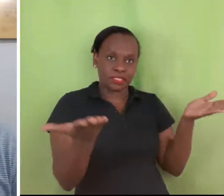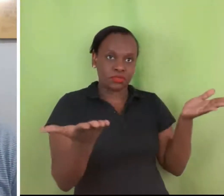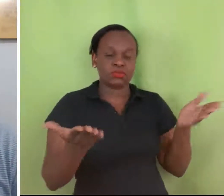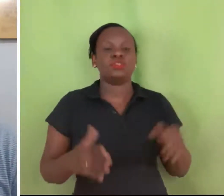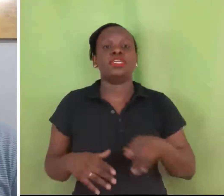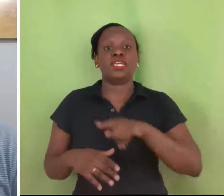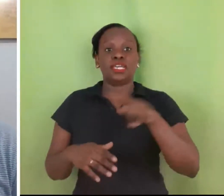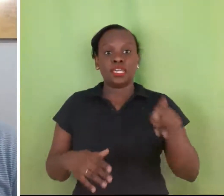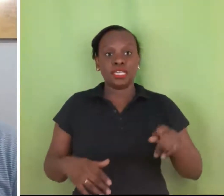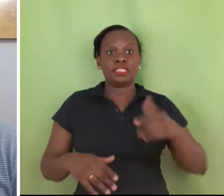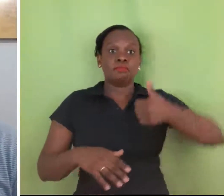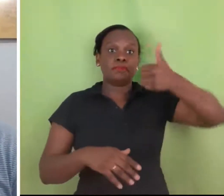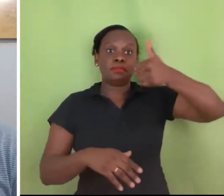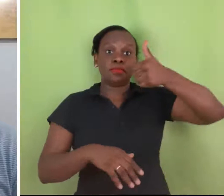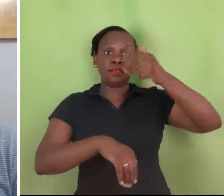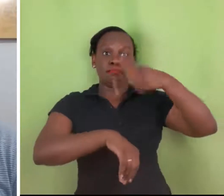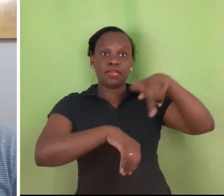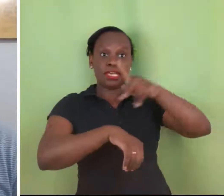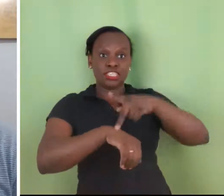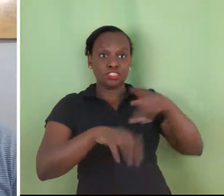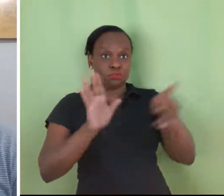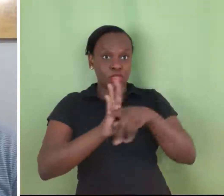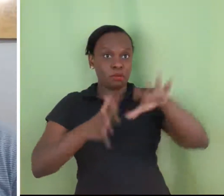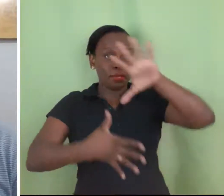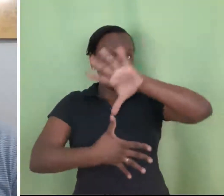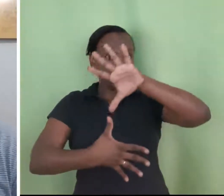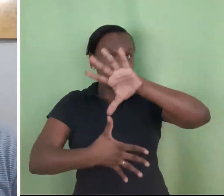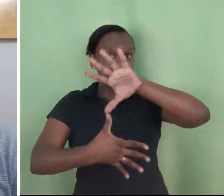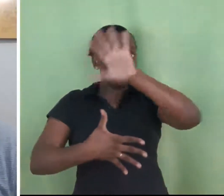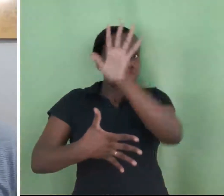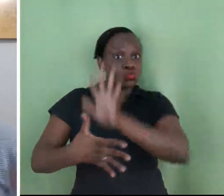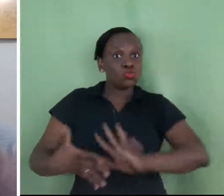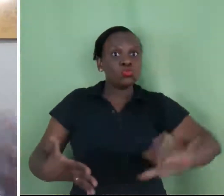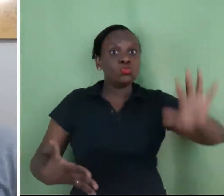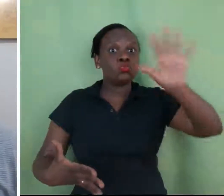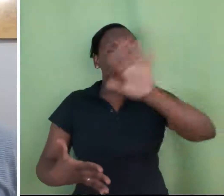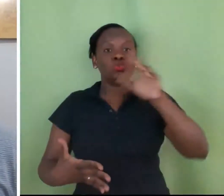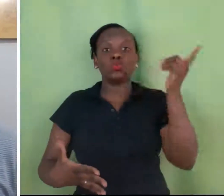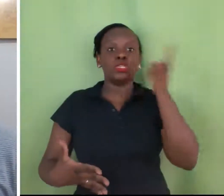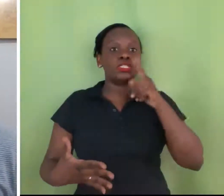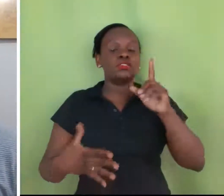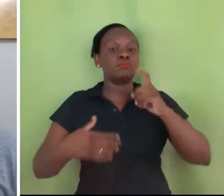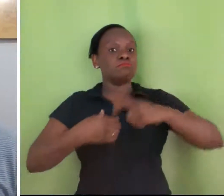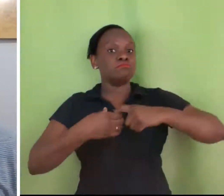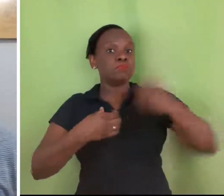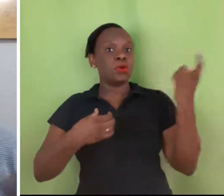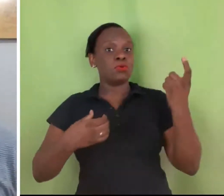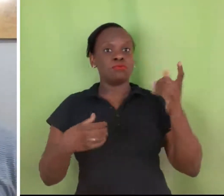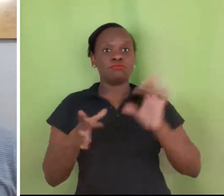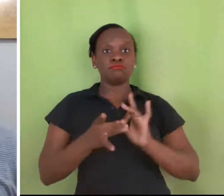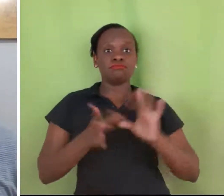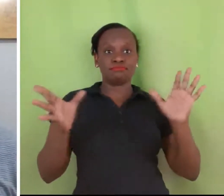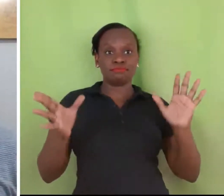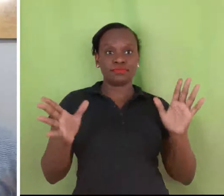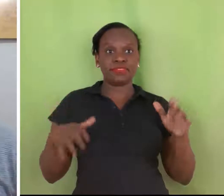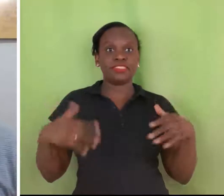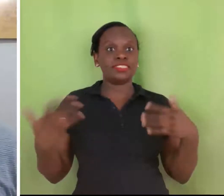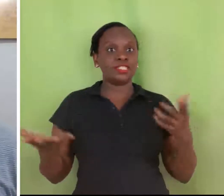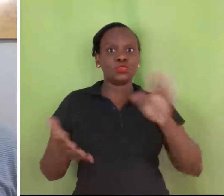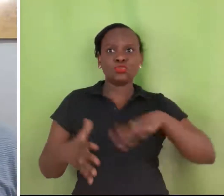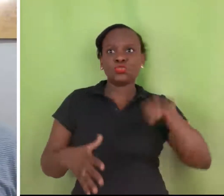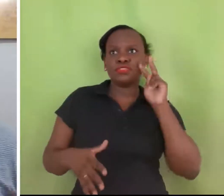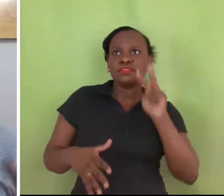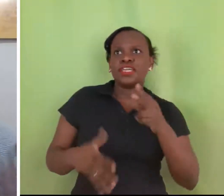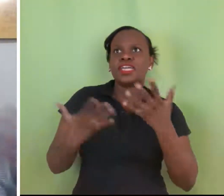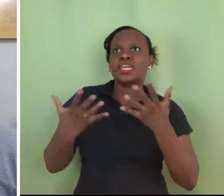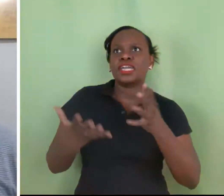eles se tornaram a primeira nação do continente americano, né, que foi uma colônia que conseguiu a sua independência. Então eles se tornaram um